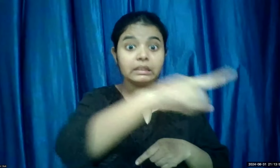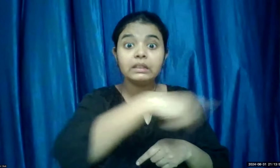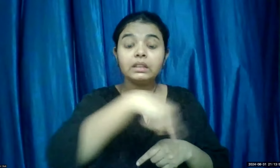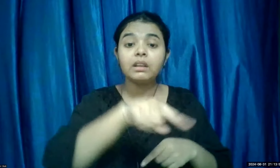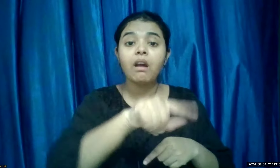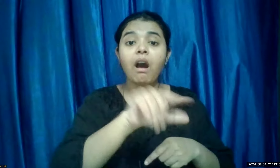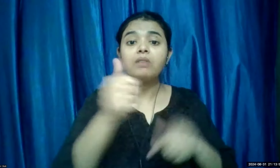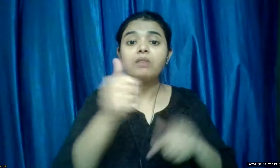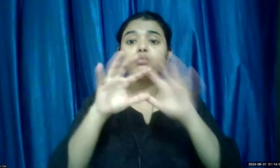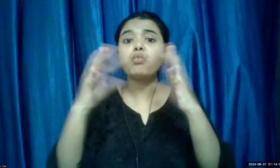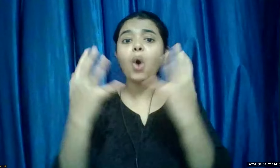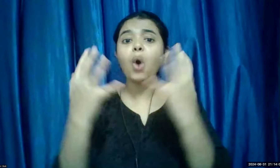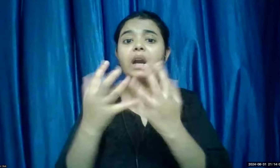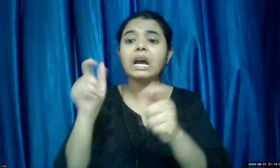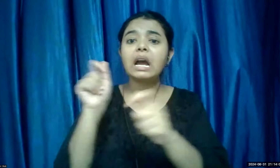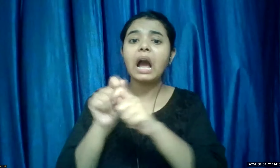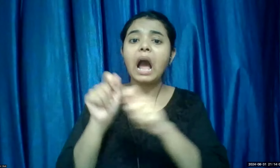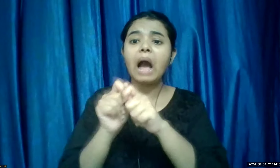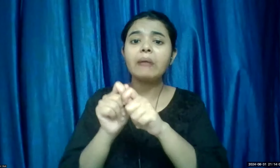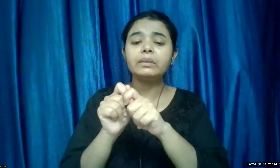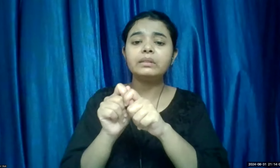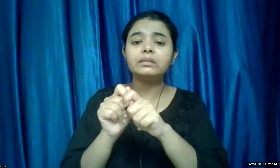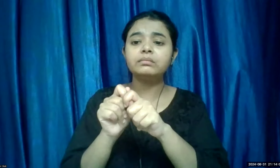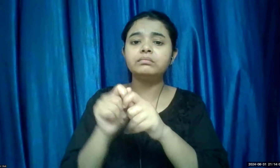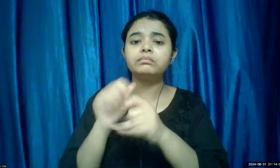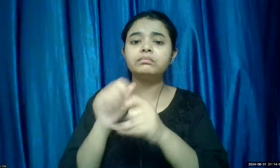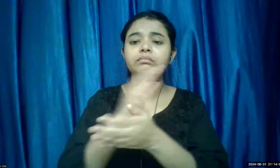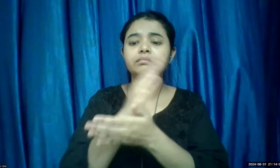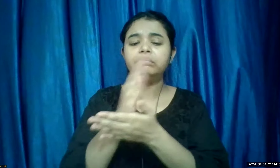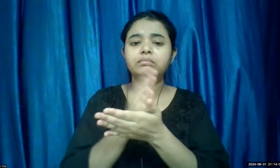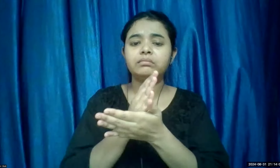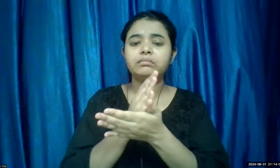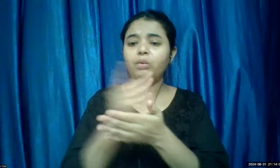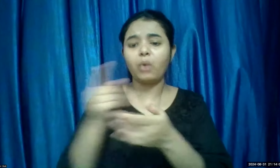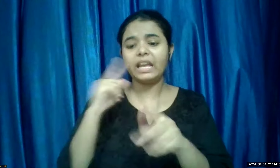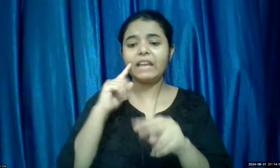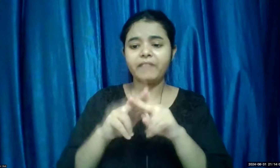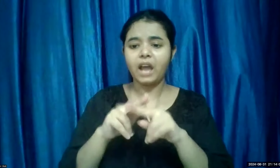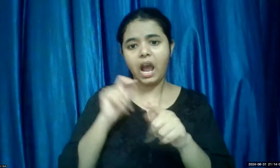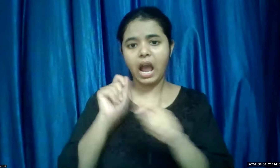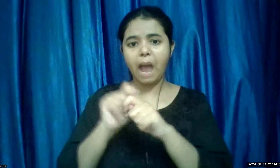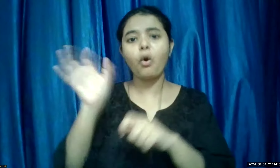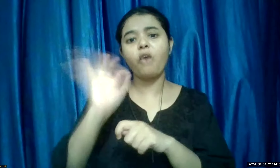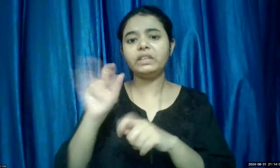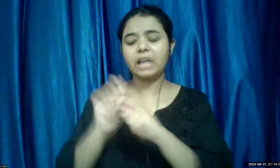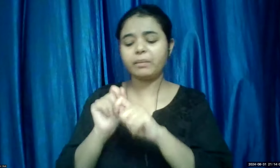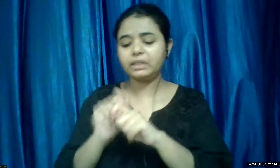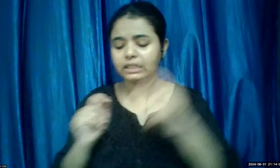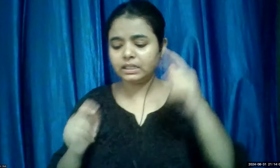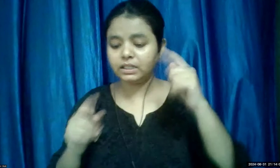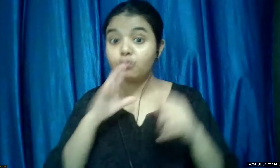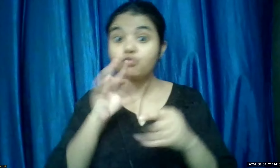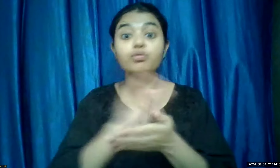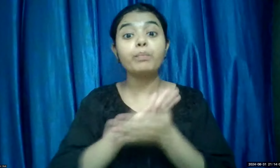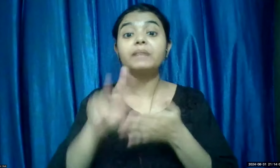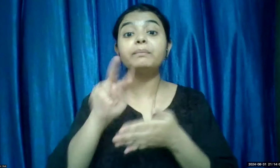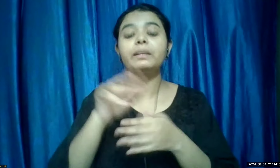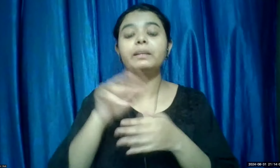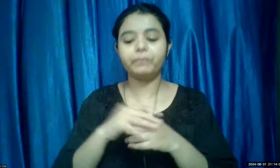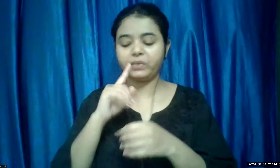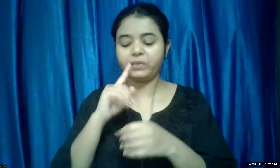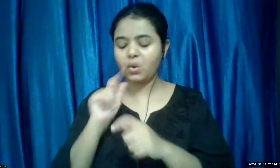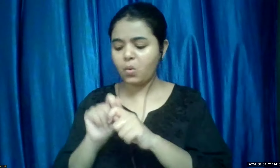दुनिया के सारे काम करते हुए उनको बार बार चिंतन आएगा भगवान का, उनको बार बार चिंतन आएगा भगवान का नाम लेना है, भगवान का